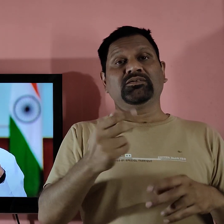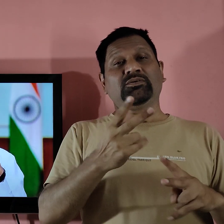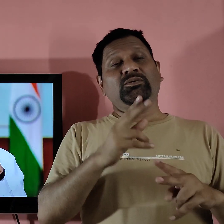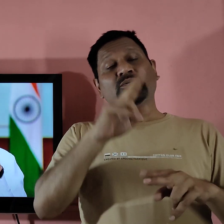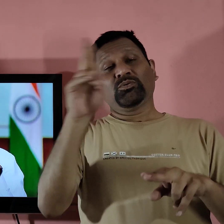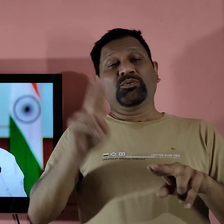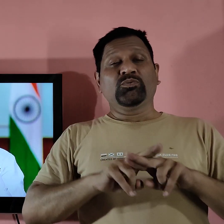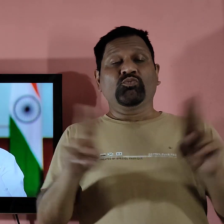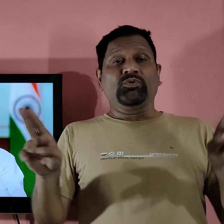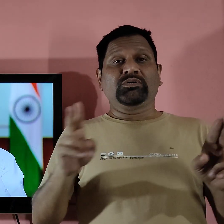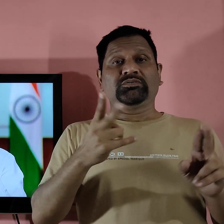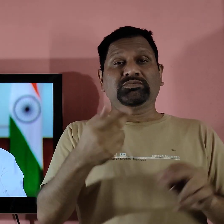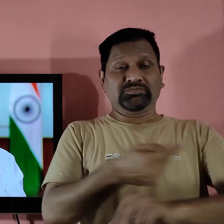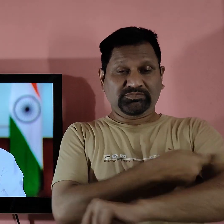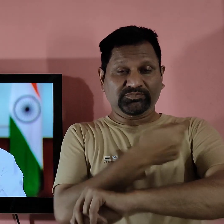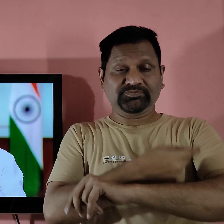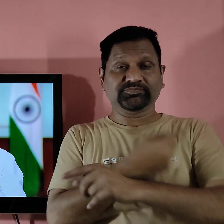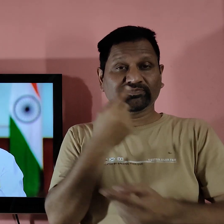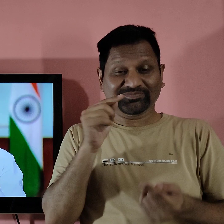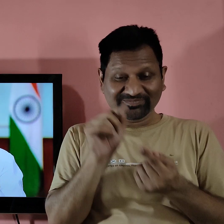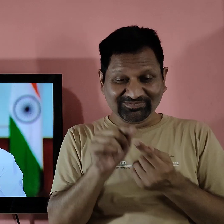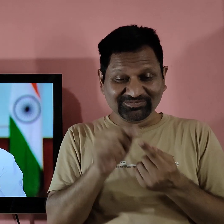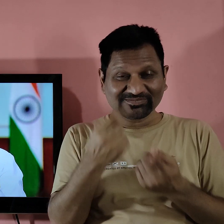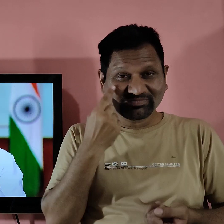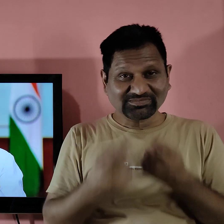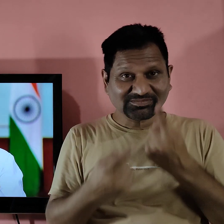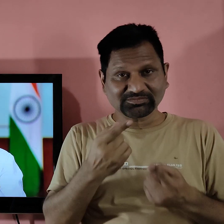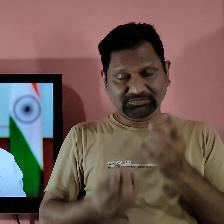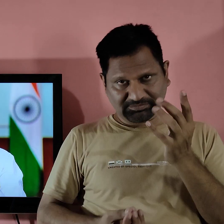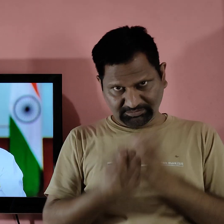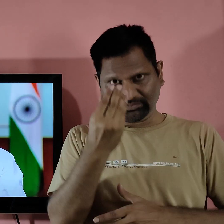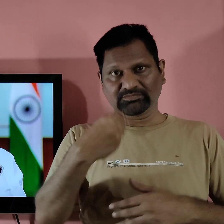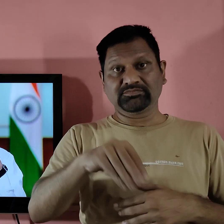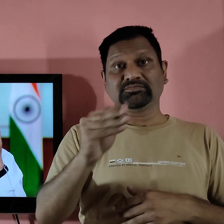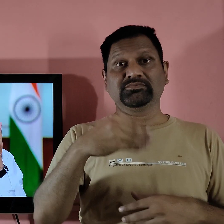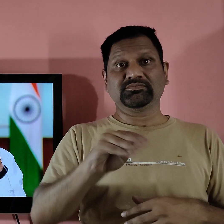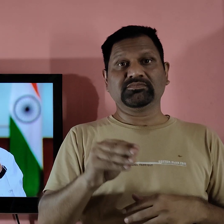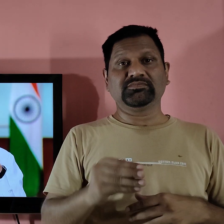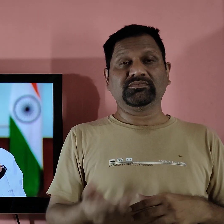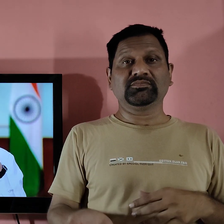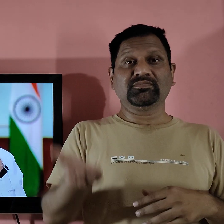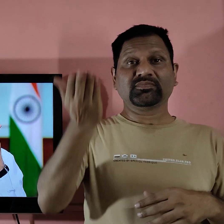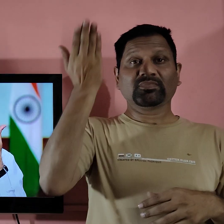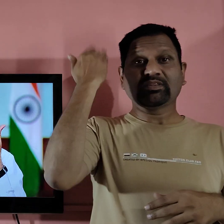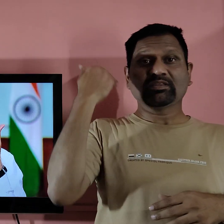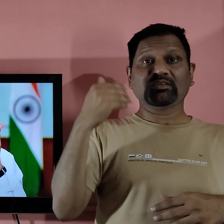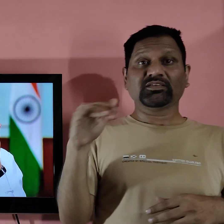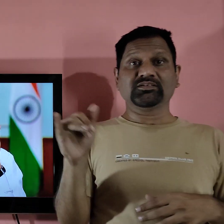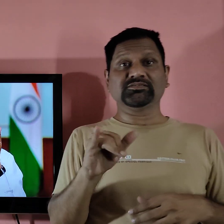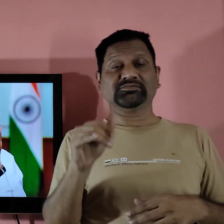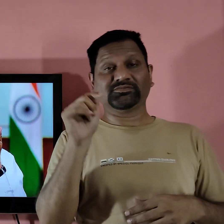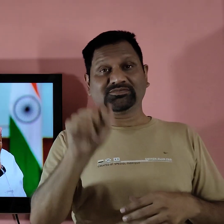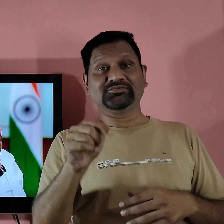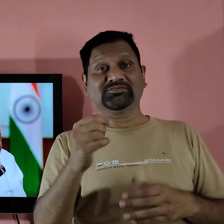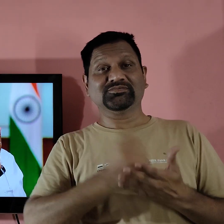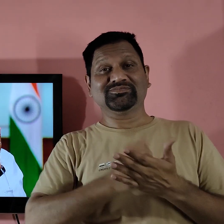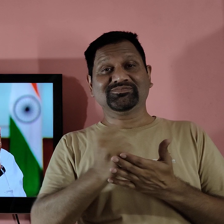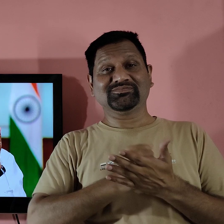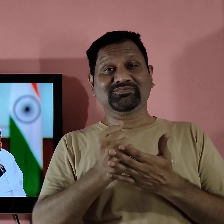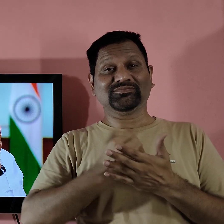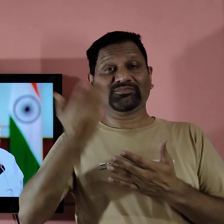गंभीर बीमारियों के टेस्ट की सुविधाएं मुहैया कराई जा रही है। पहले से किया जा रहे इन प्रयासों